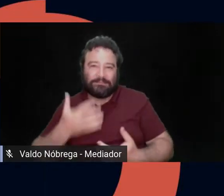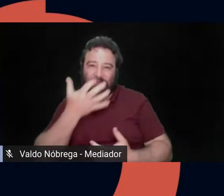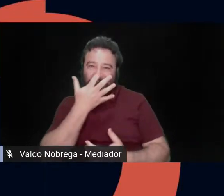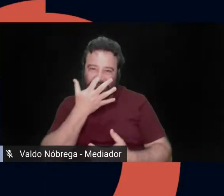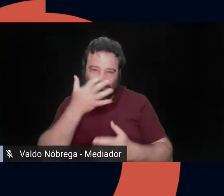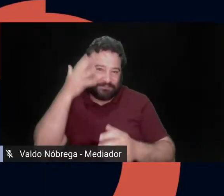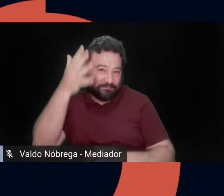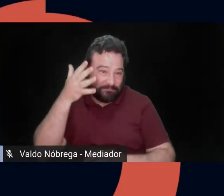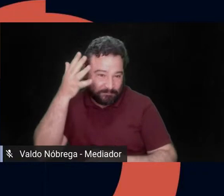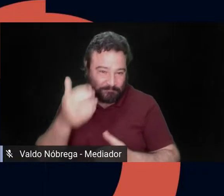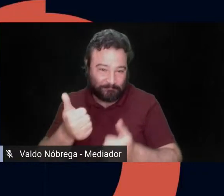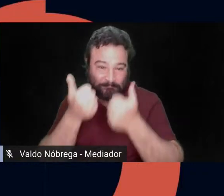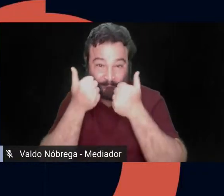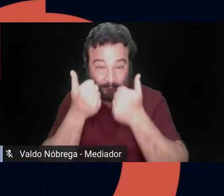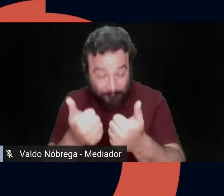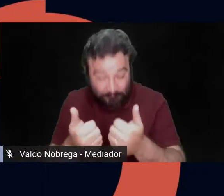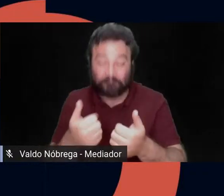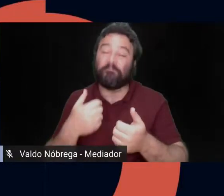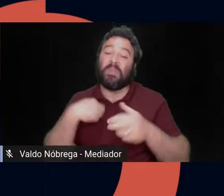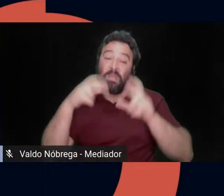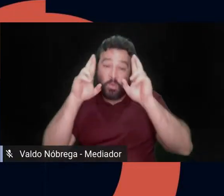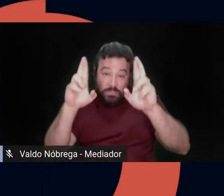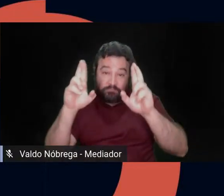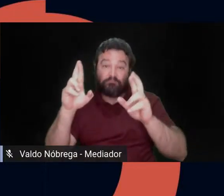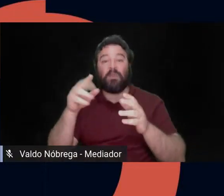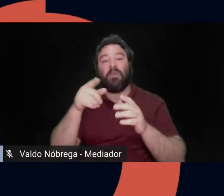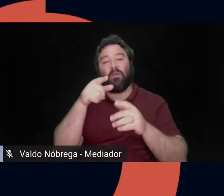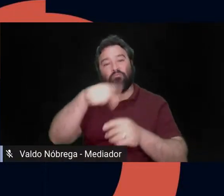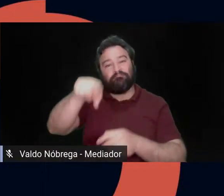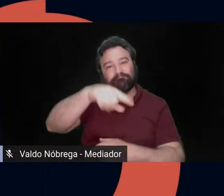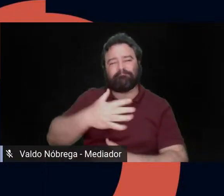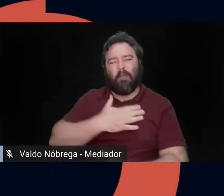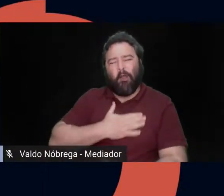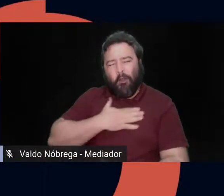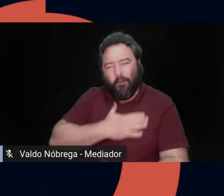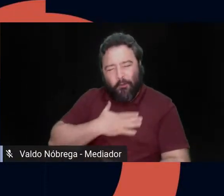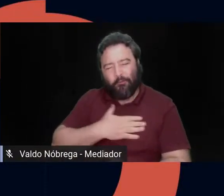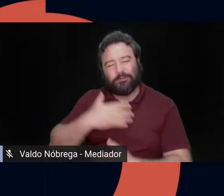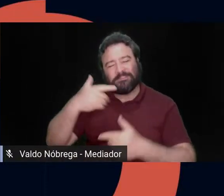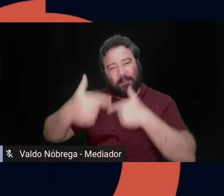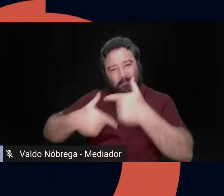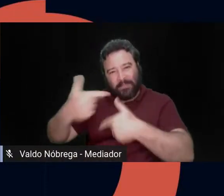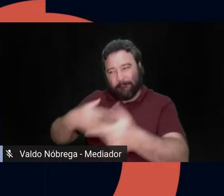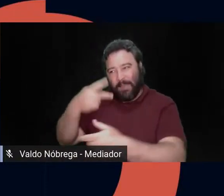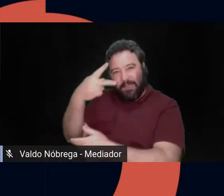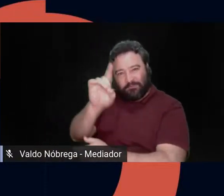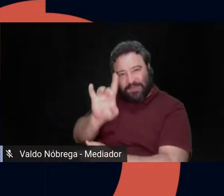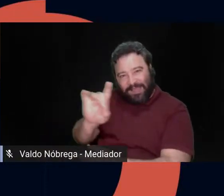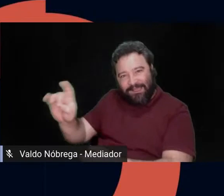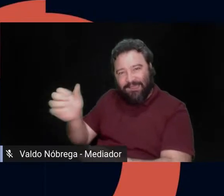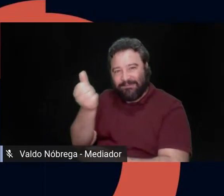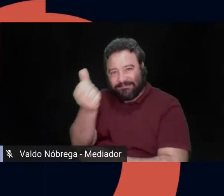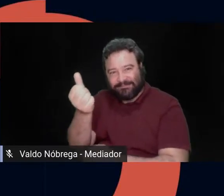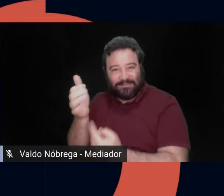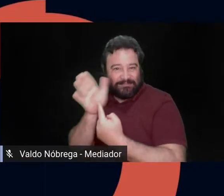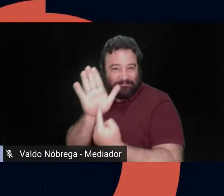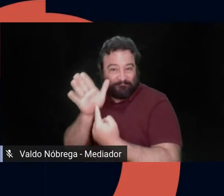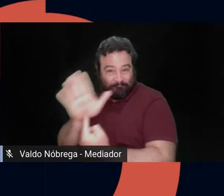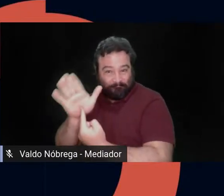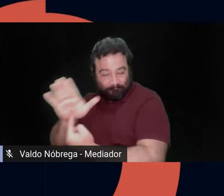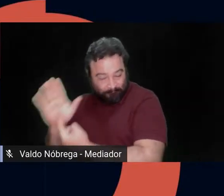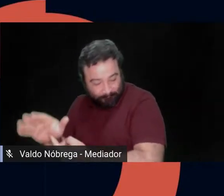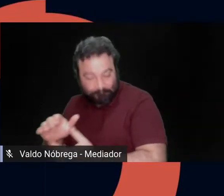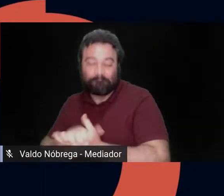ainda mais atraso, que vocês não fiquem eh desmotivados em acompanhar o evento. Eu torço para que vocês possam gostar